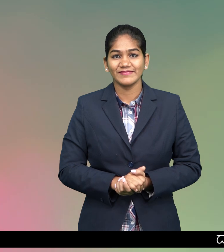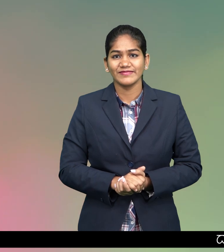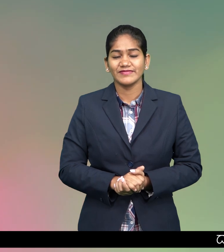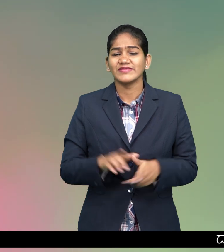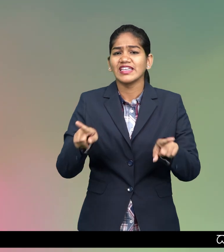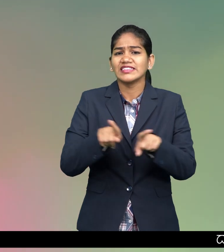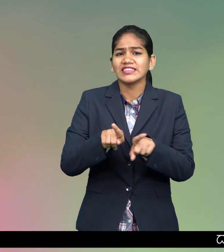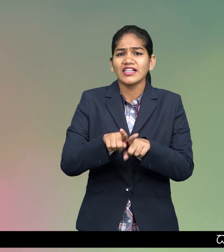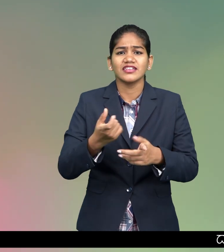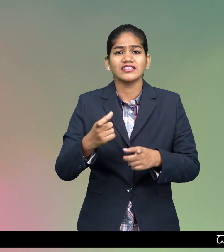ದೆಹಲಿಯಂತೆ